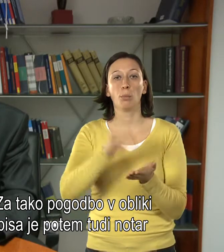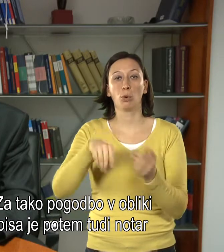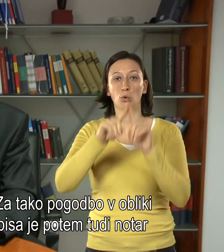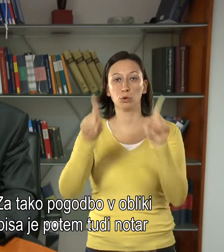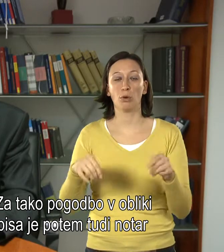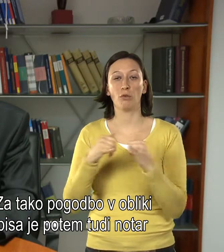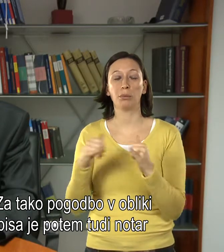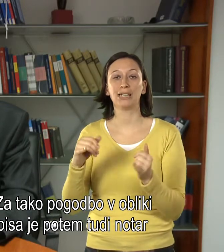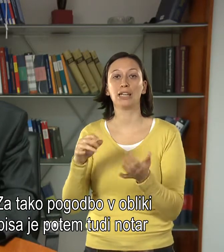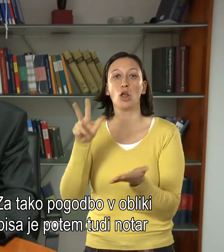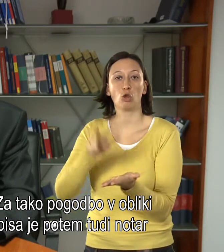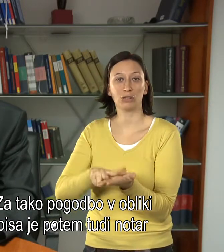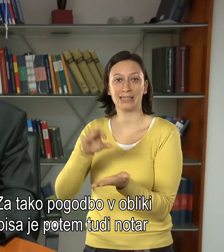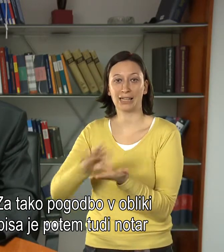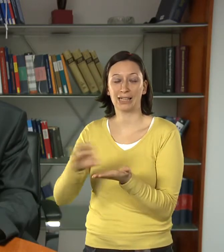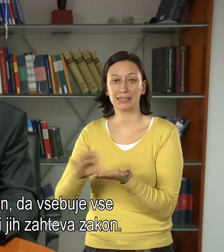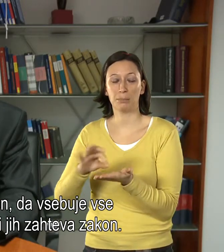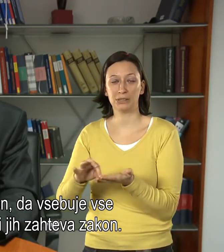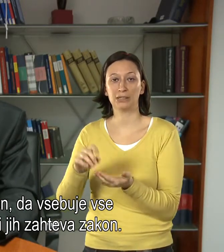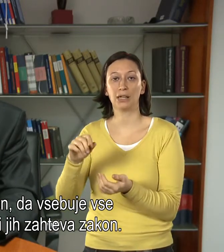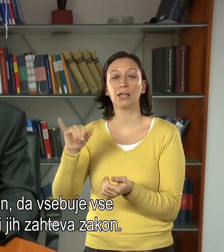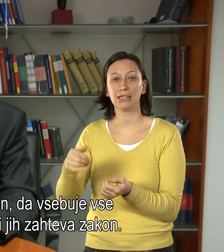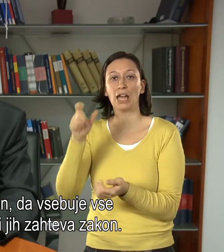obliki notarskega zapisa je pa potem tudi notar